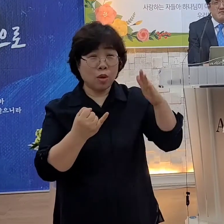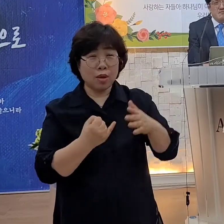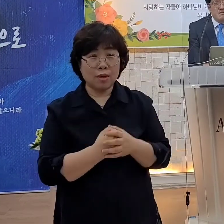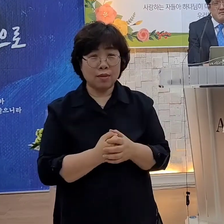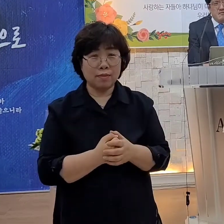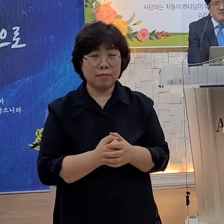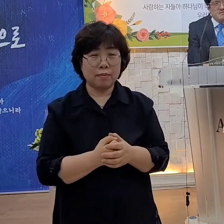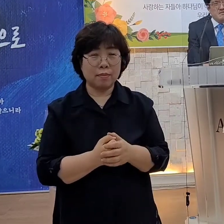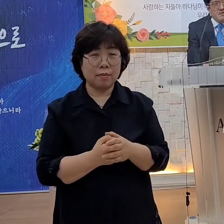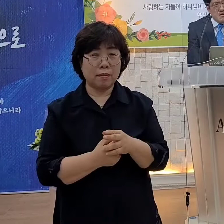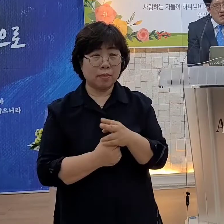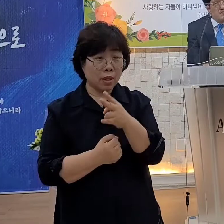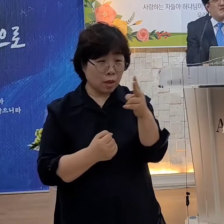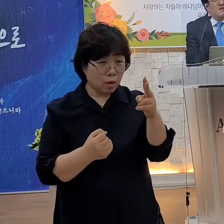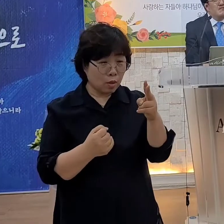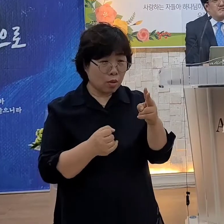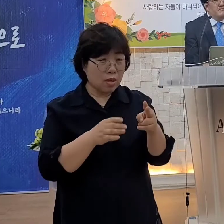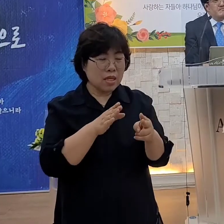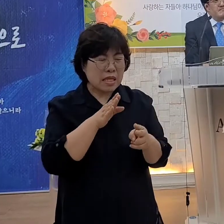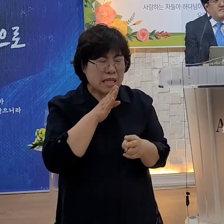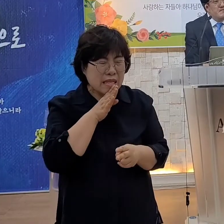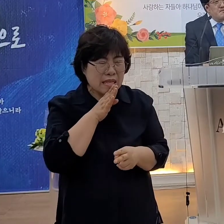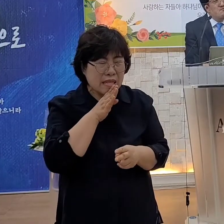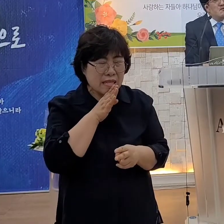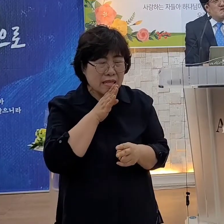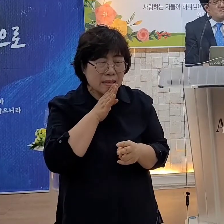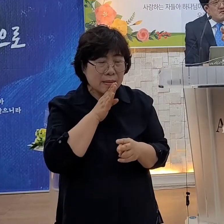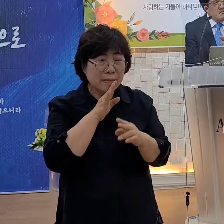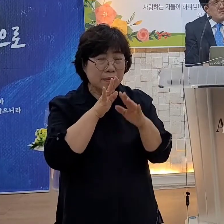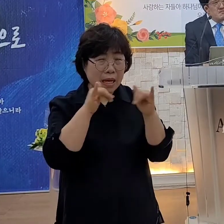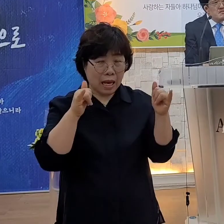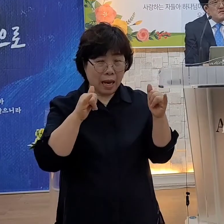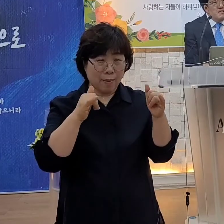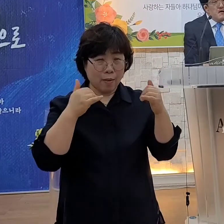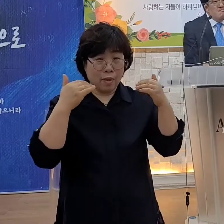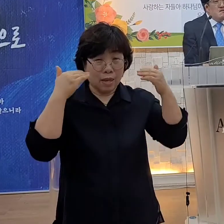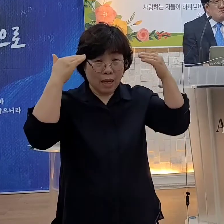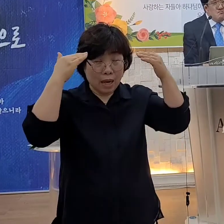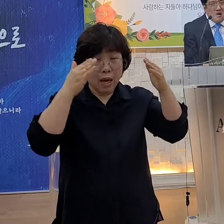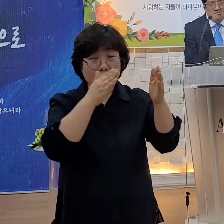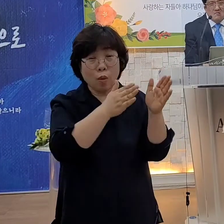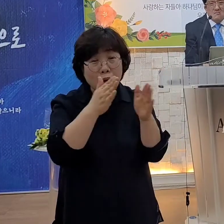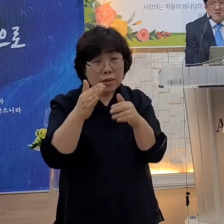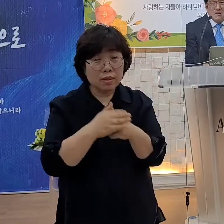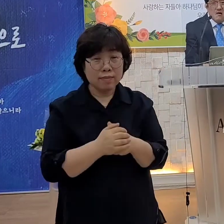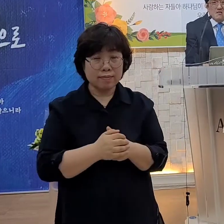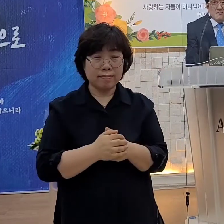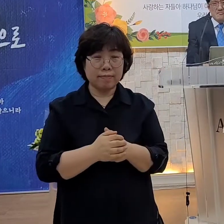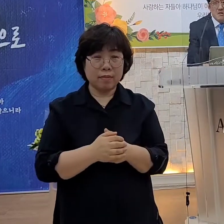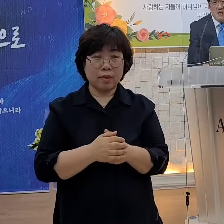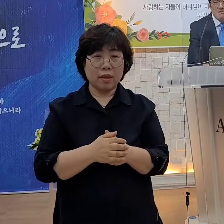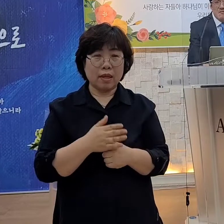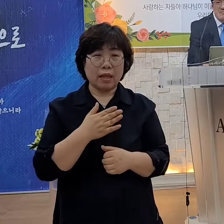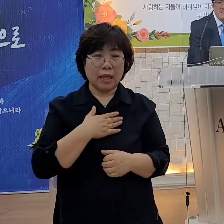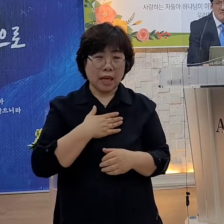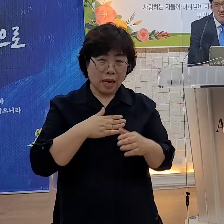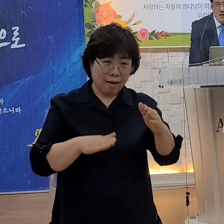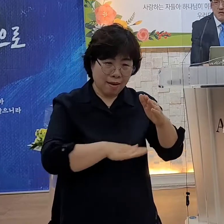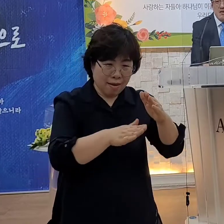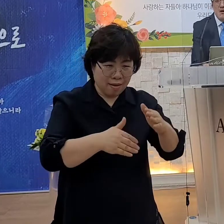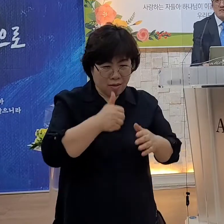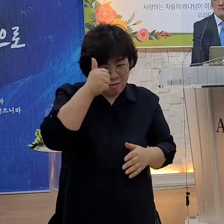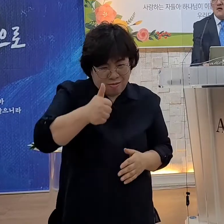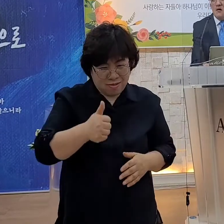이게 뭐예요? 진짜 사람이 돼가요. 결혼 생활을 통해서 나 혼자 독불장군처럼 막 내가 이 집안 먹여 살리고 내